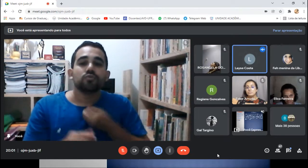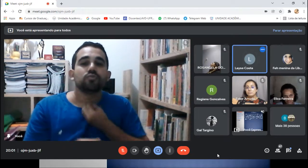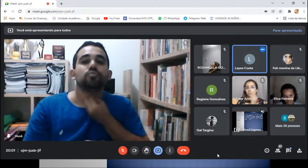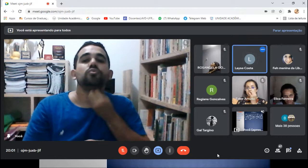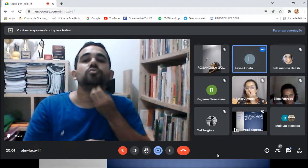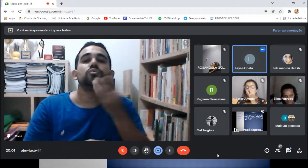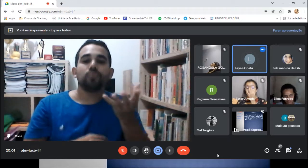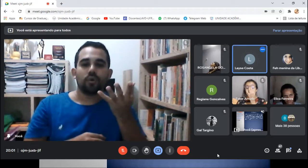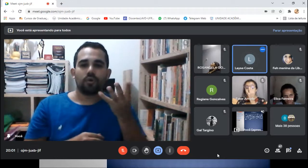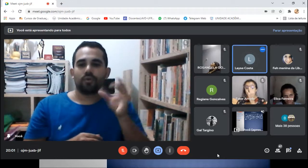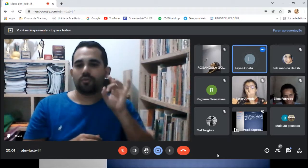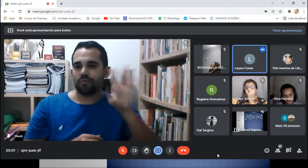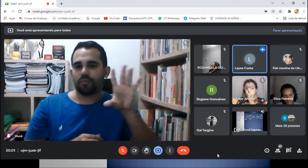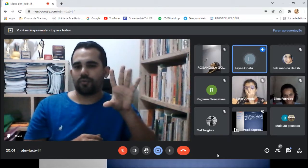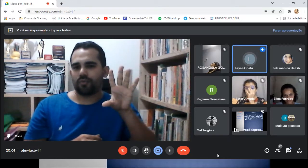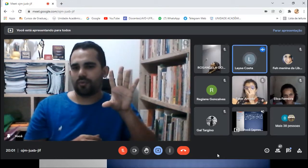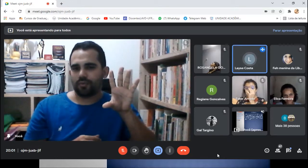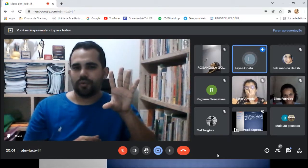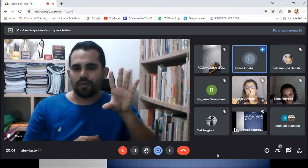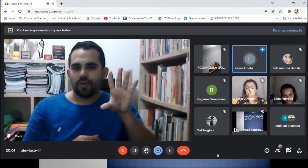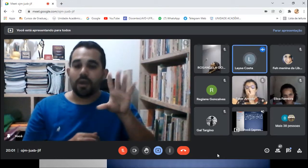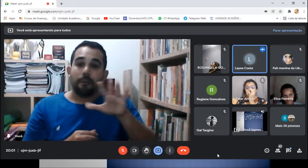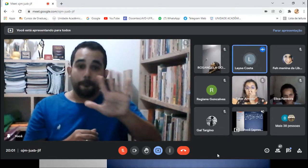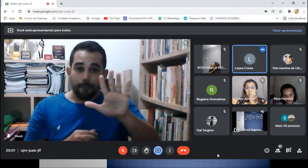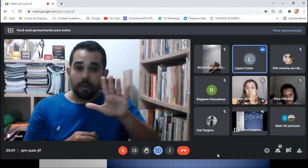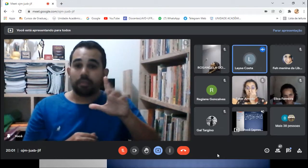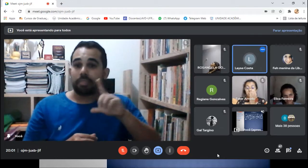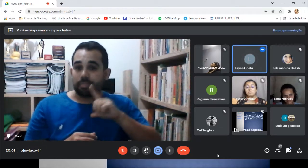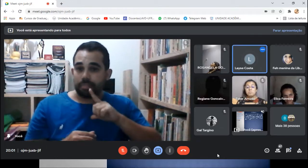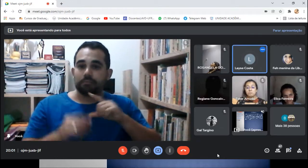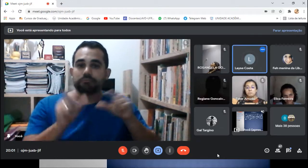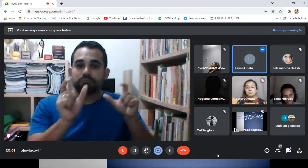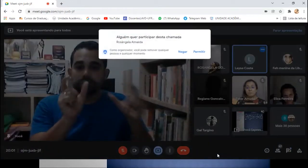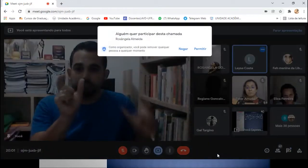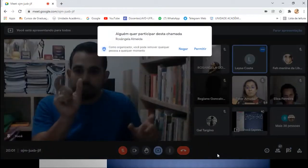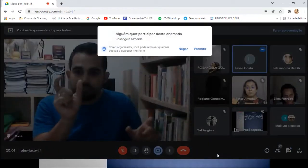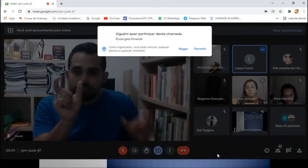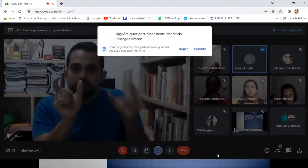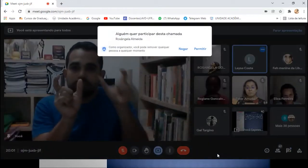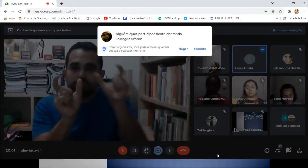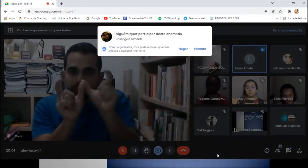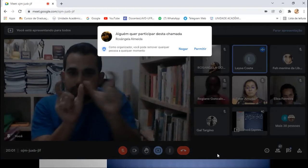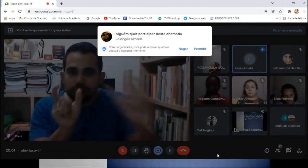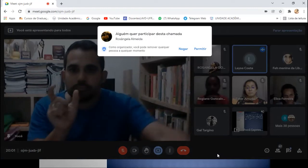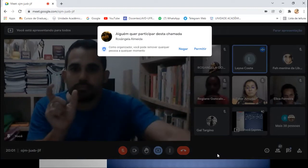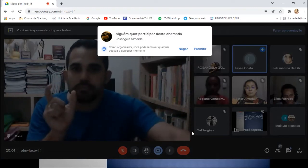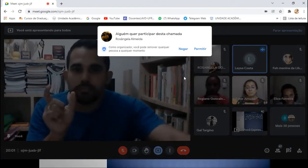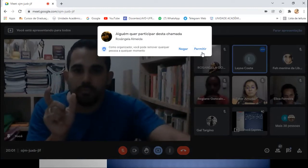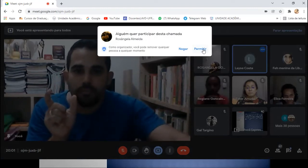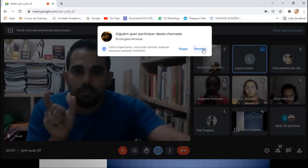tem. E é próprio do som das línguas orais. Nós temos também